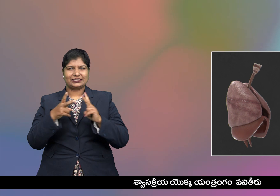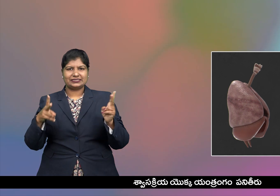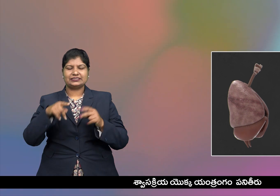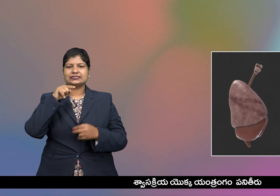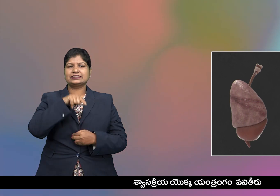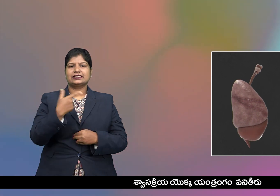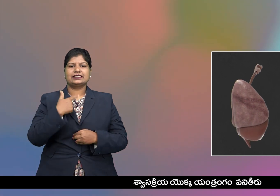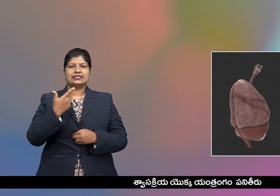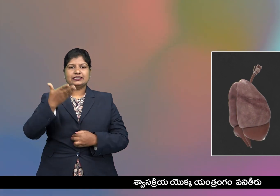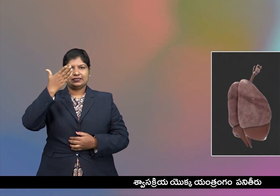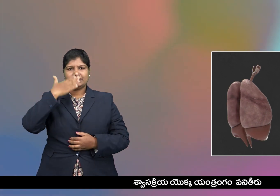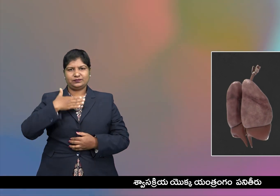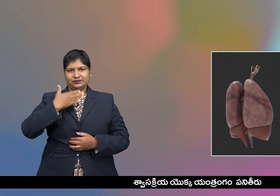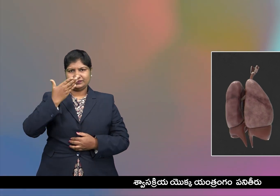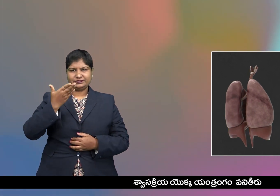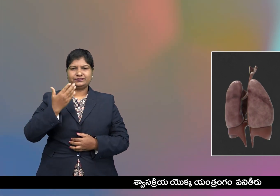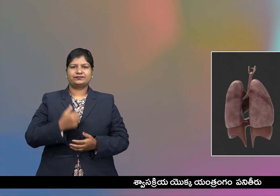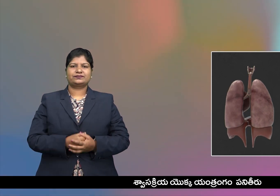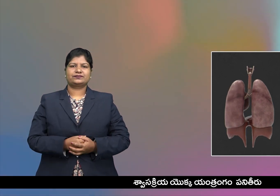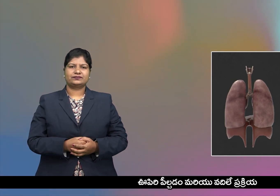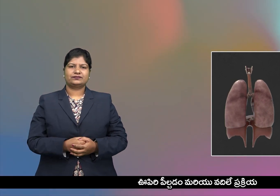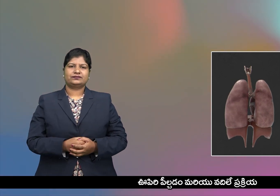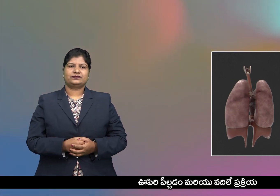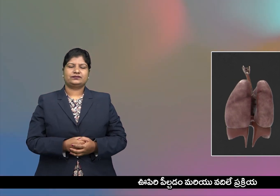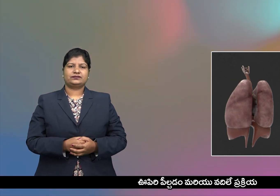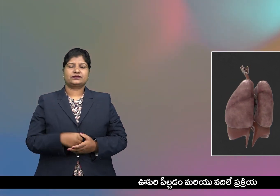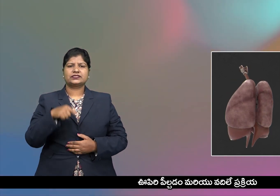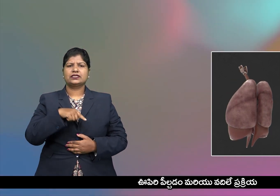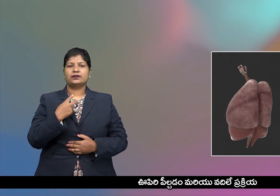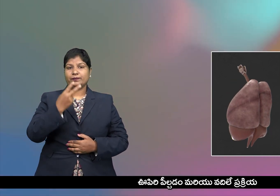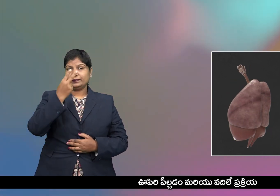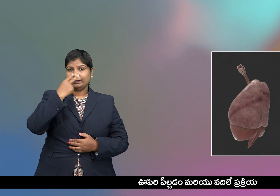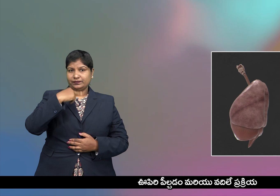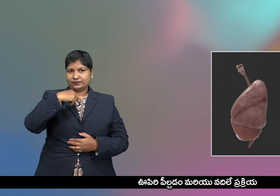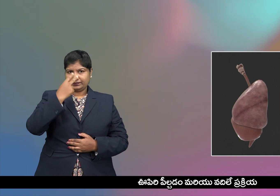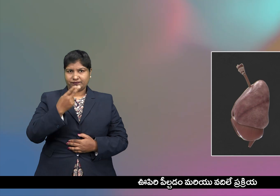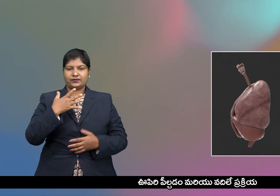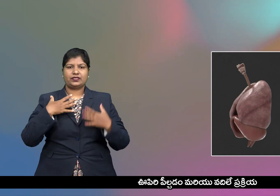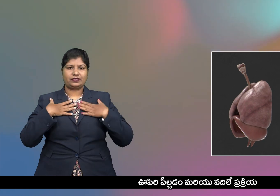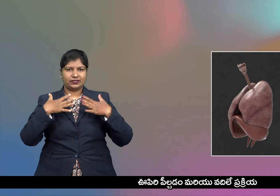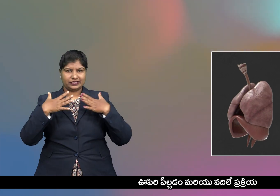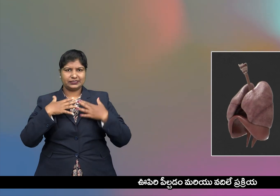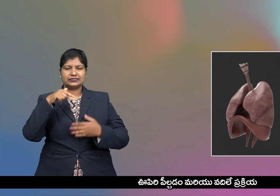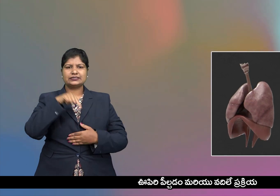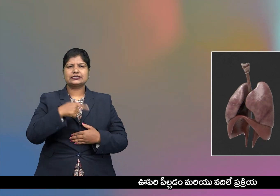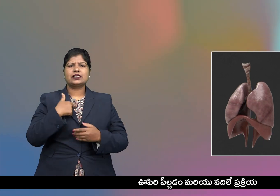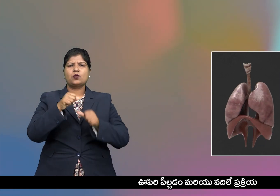శ్వాసక్రియ యొక్క యంత్రాంగం పనితీరు ఊపిరి పీల్చడం మరియు వదిలే ప్రక్రియ